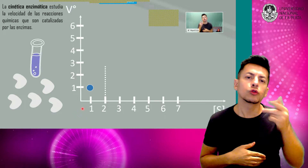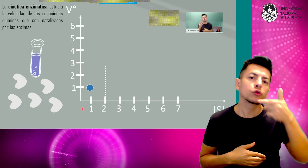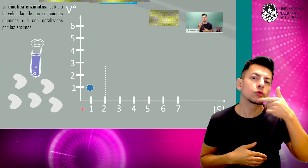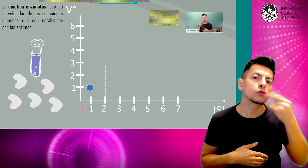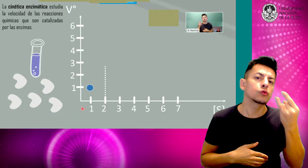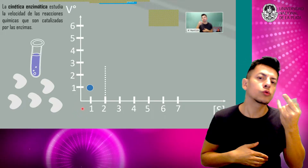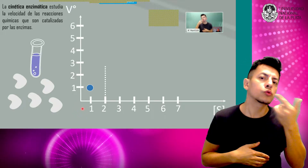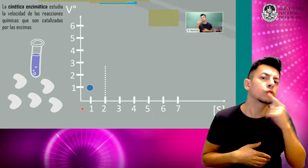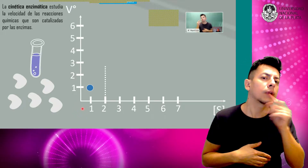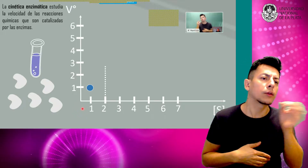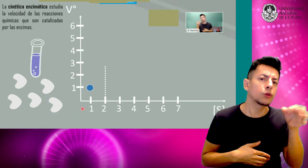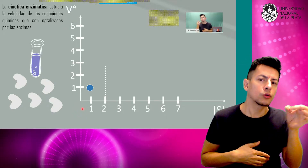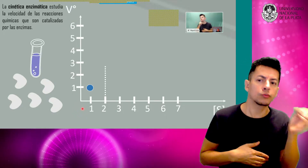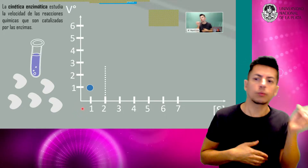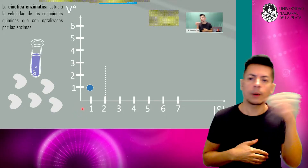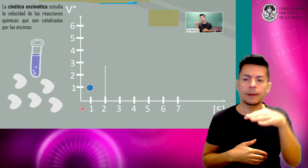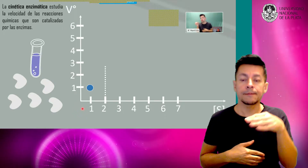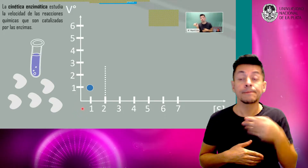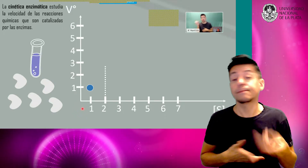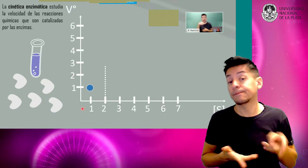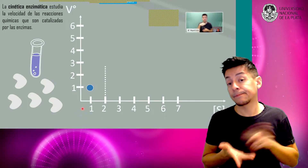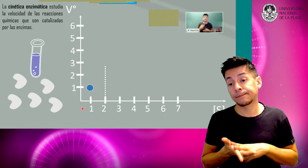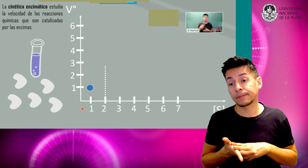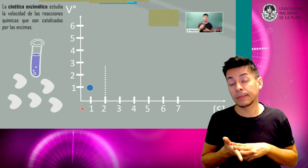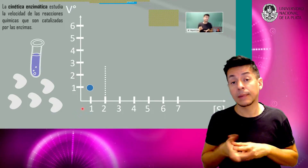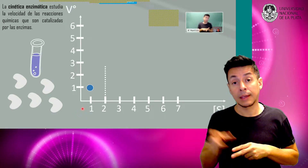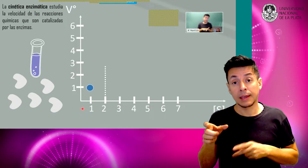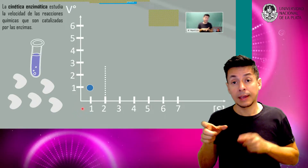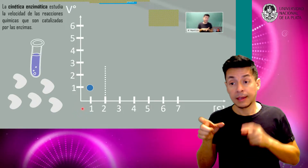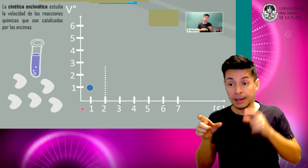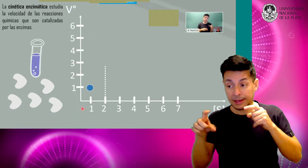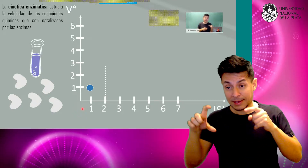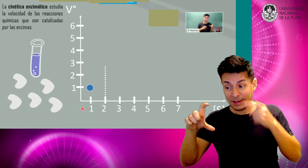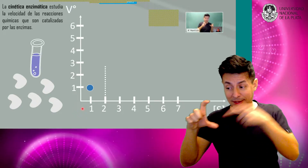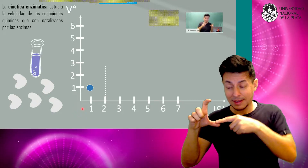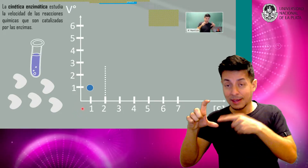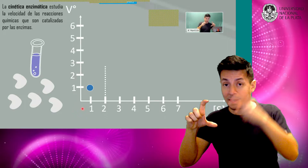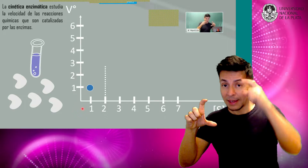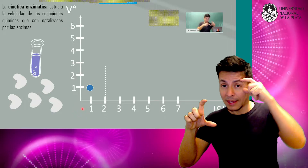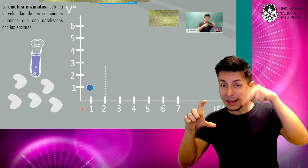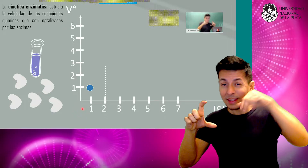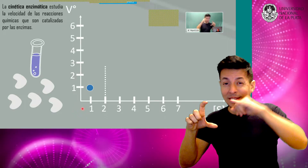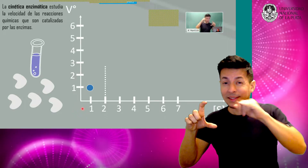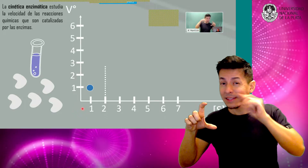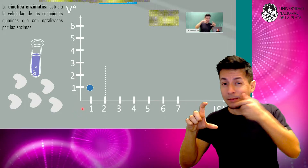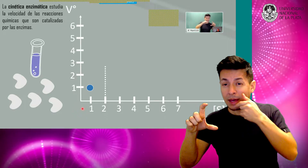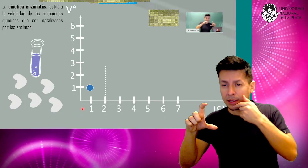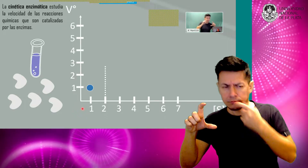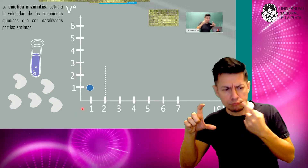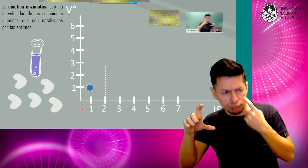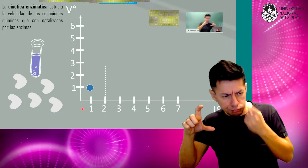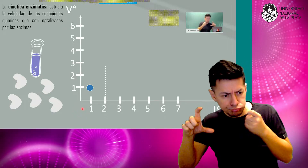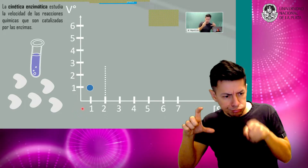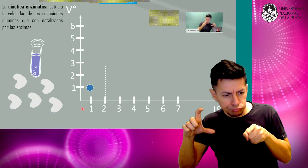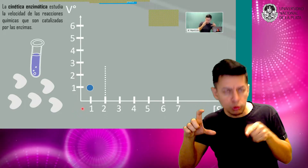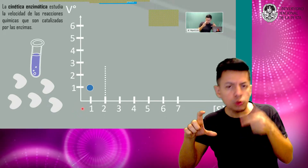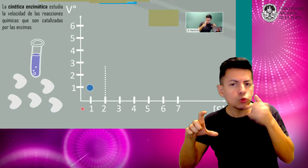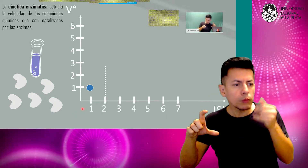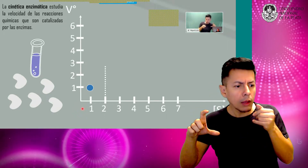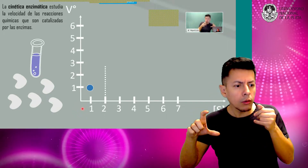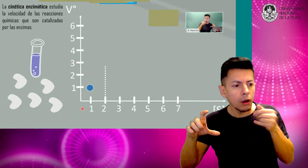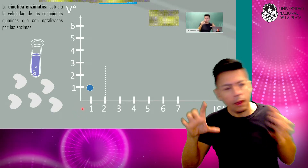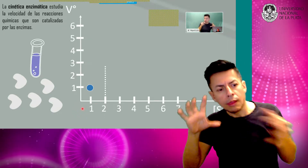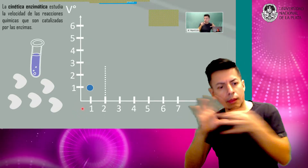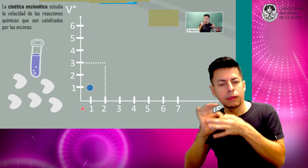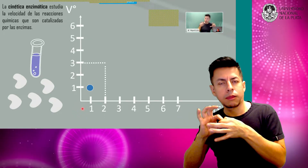Bueno, otra vez, las enzimas reconocen esas moléculas de sustrato y las transforman en producto, obteniendo